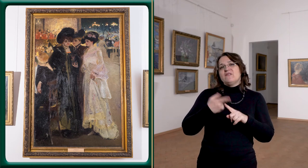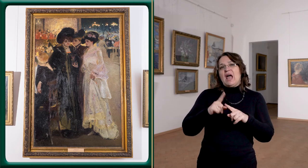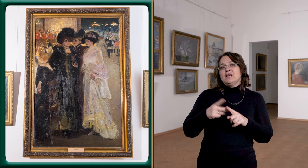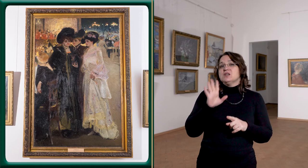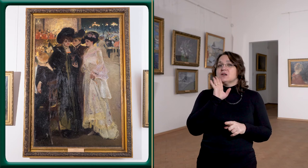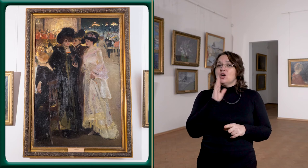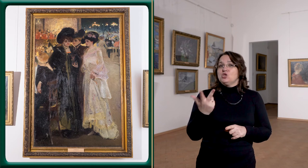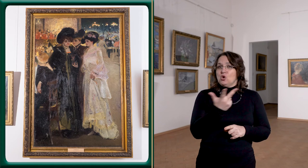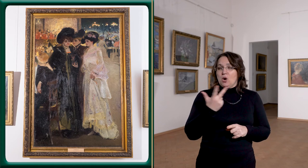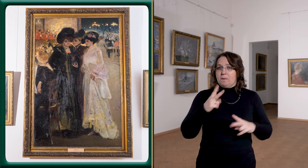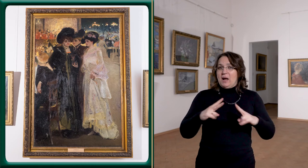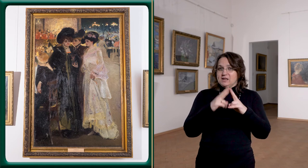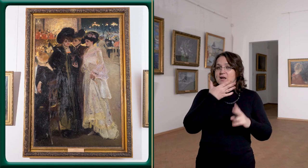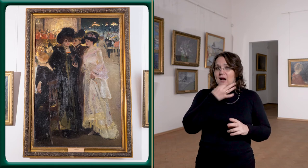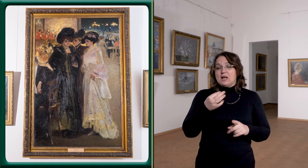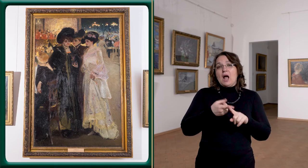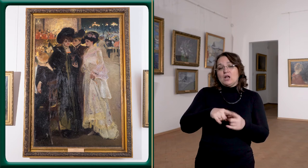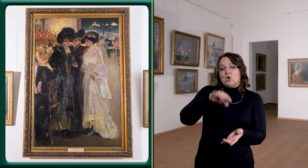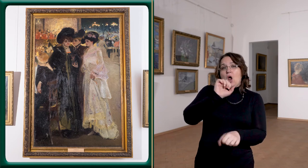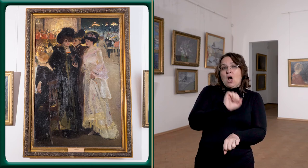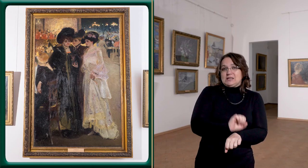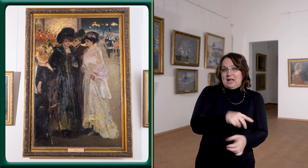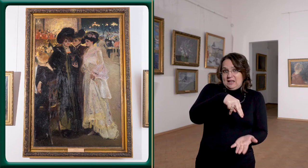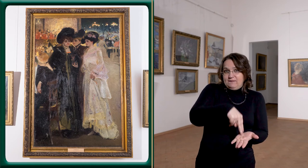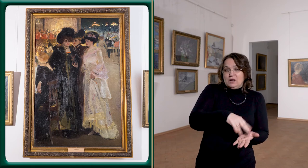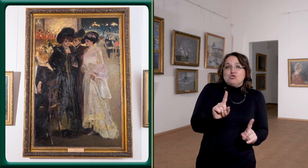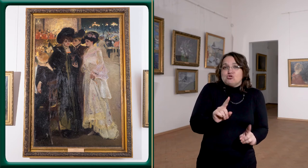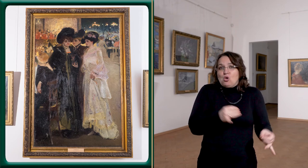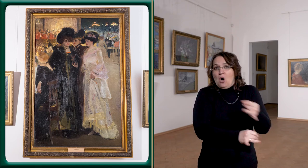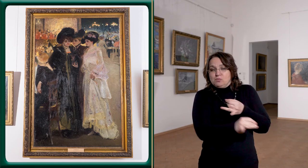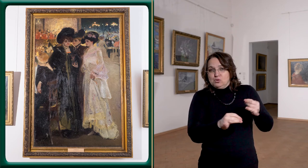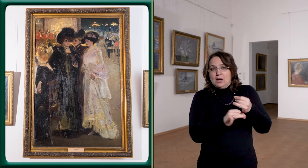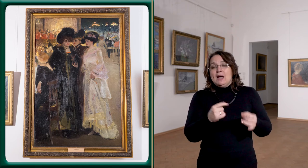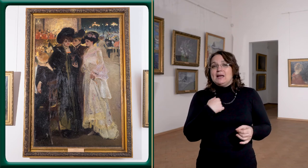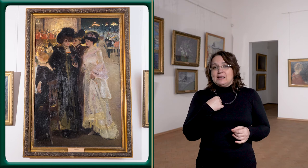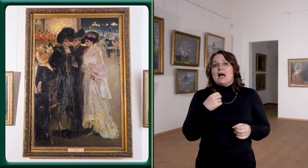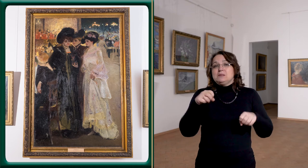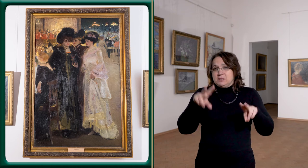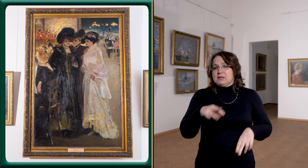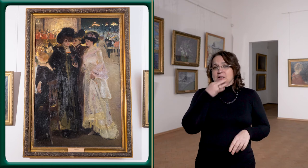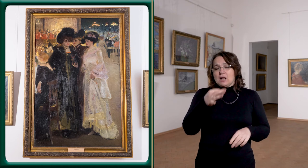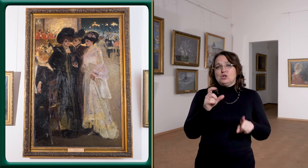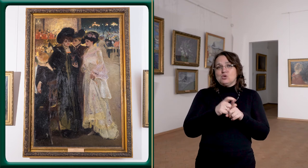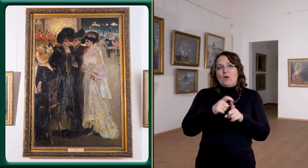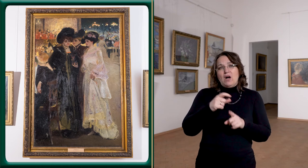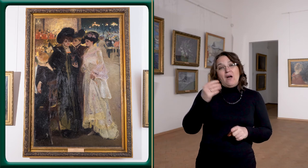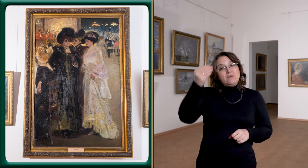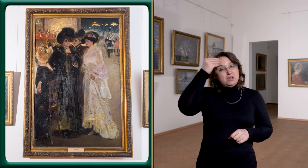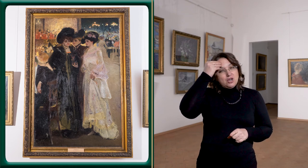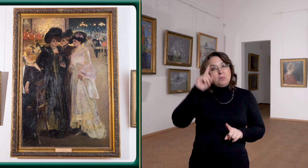Я намеренно сказала слово «впечатление», потому что французское слово «импрессион» как раз и переводится как «впечатление». Понятно,